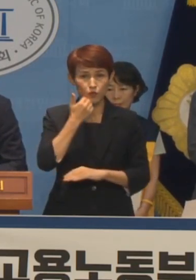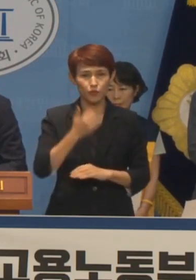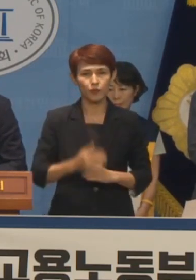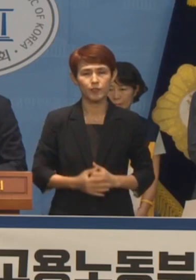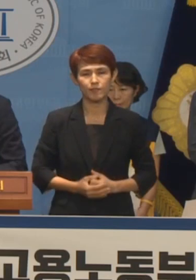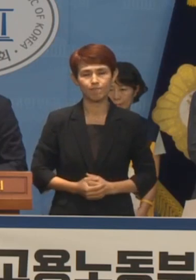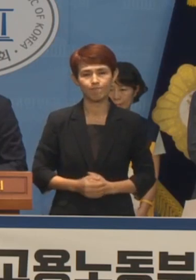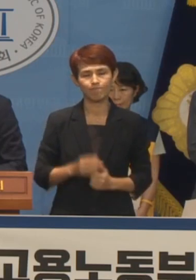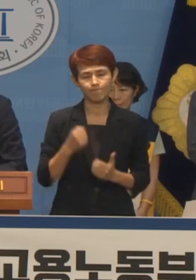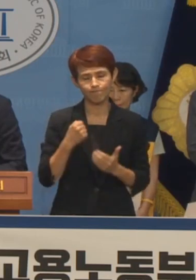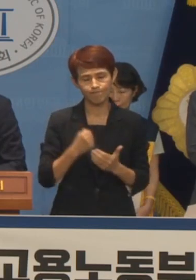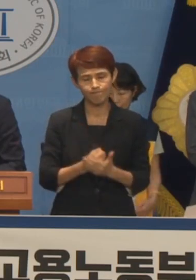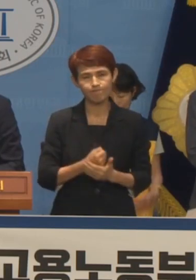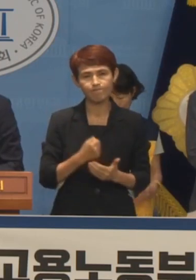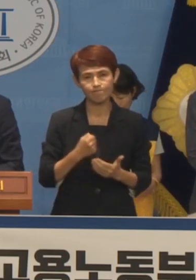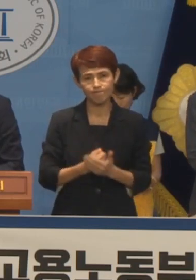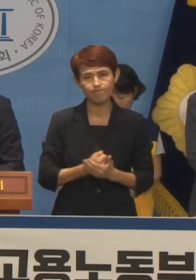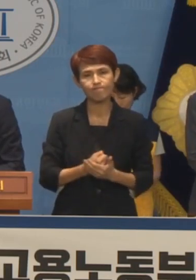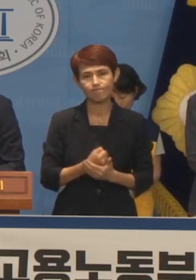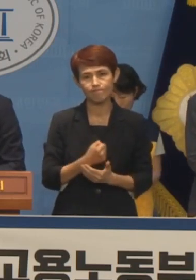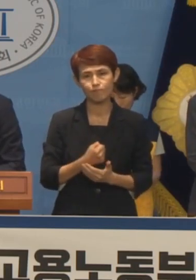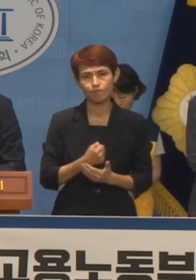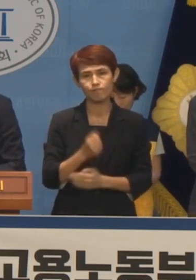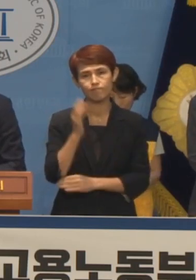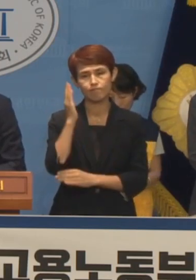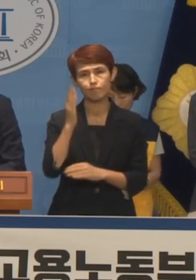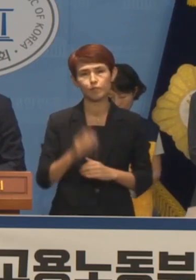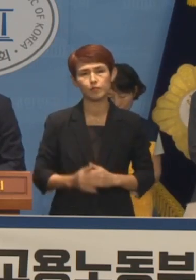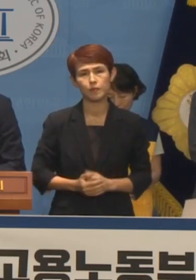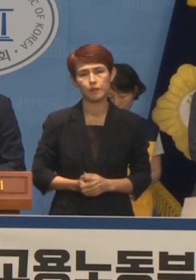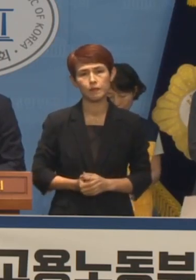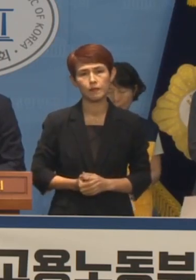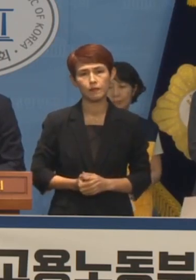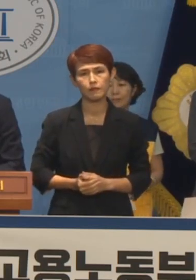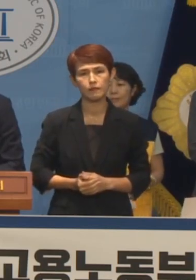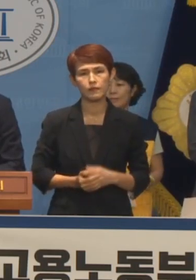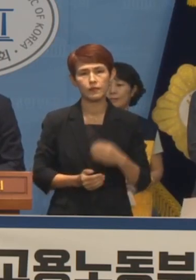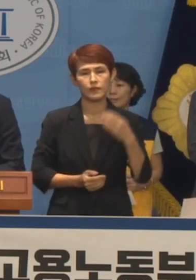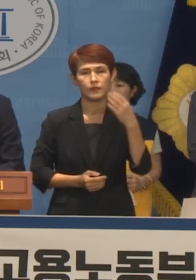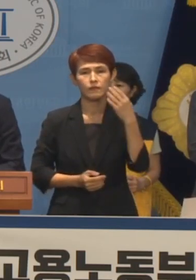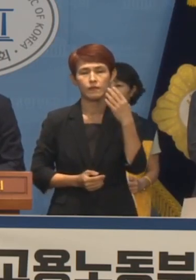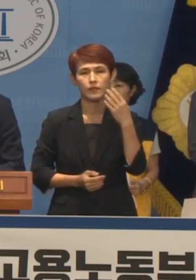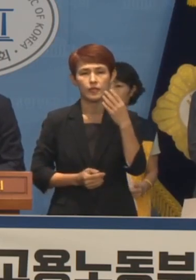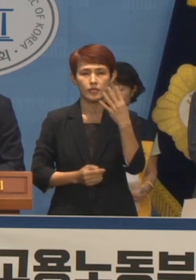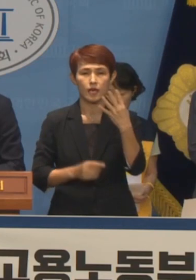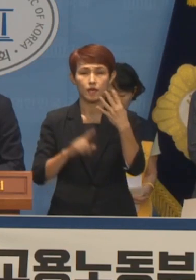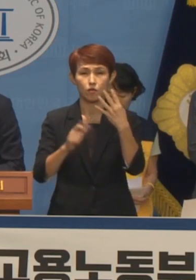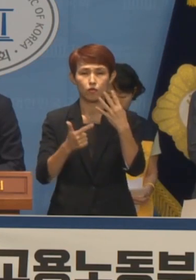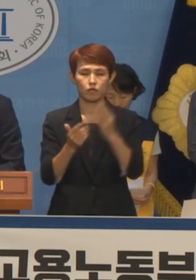좀 안타까운 발언인데요. 4.16 세월호 참사